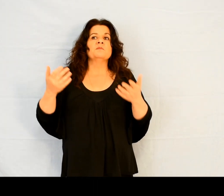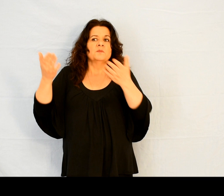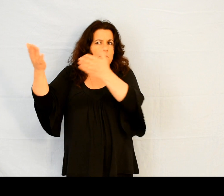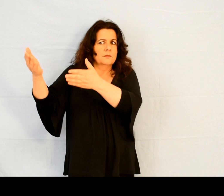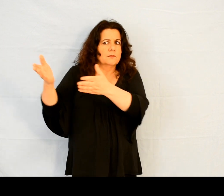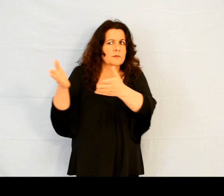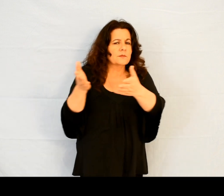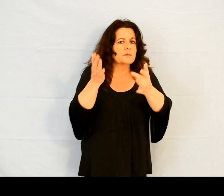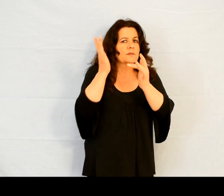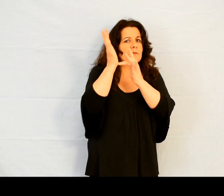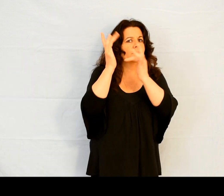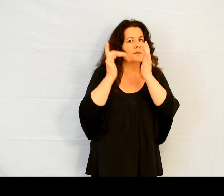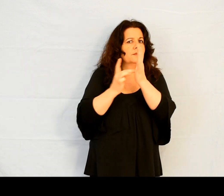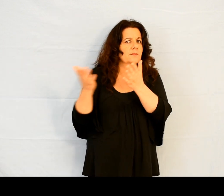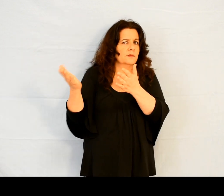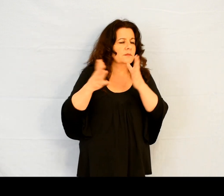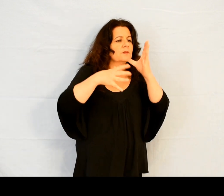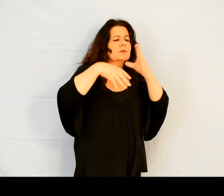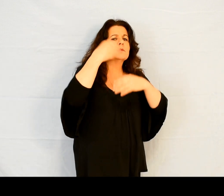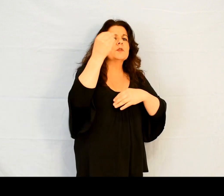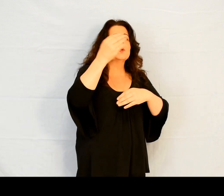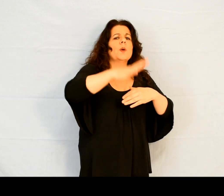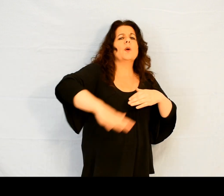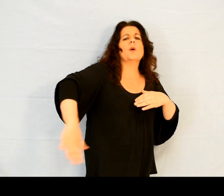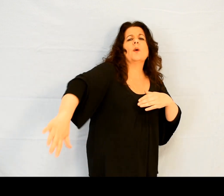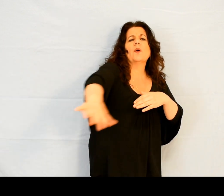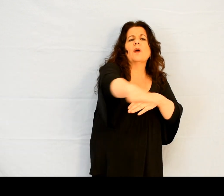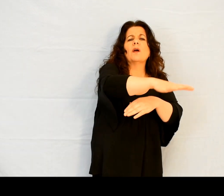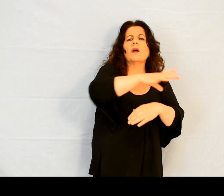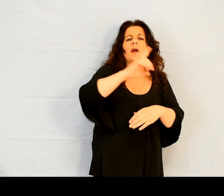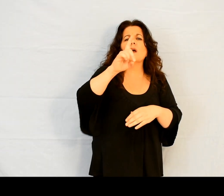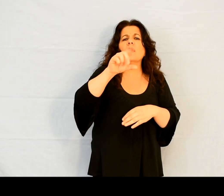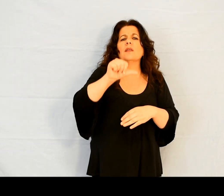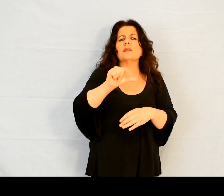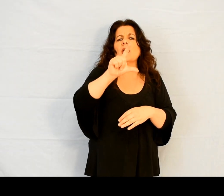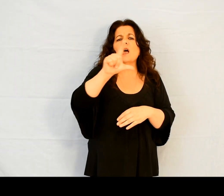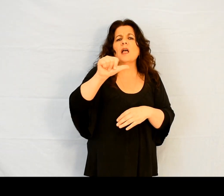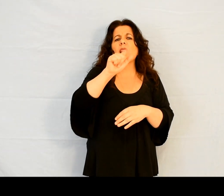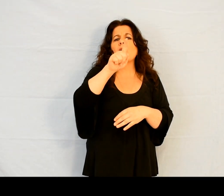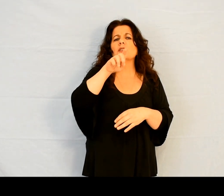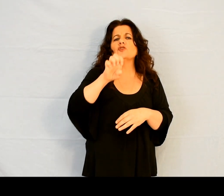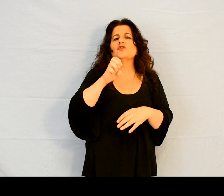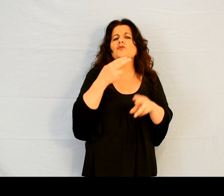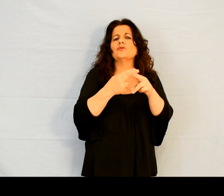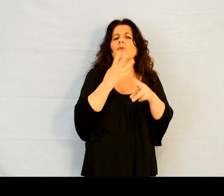estrade au lieu dit le dallage, en hébreu, Gabata.